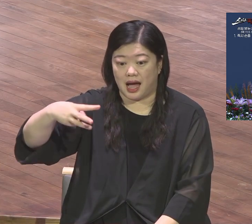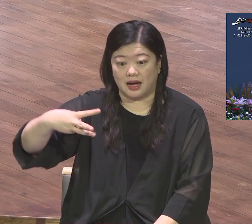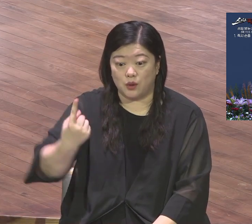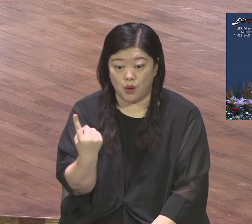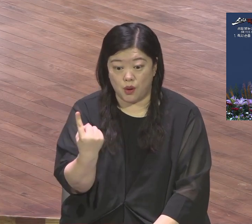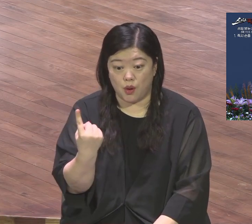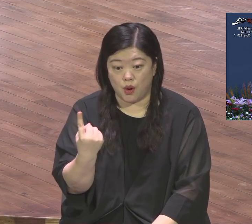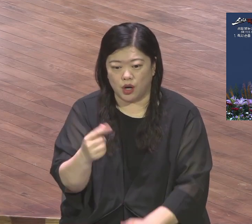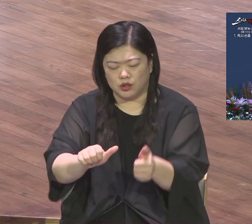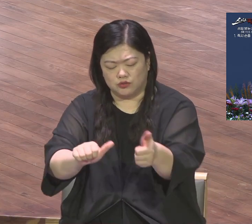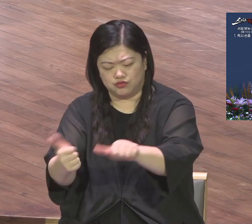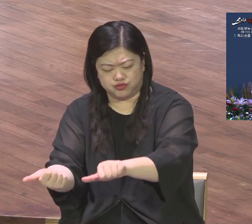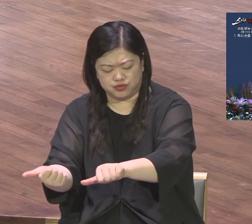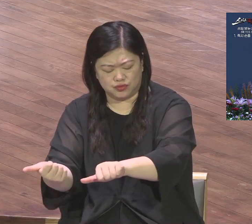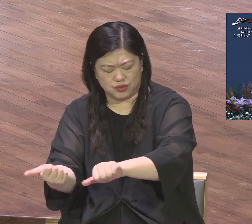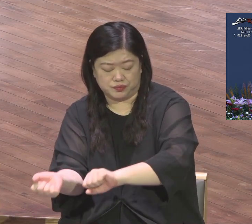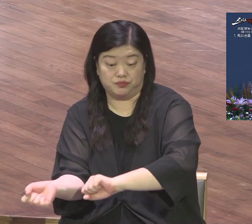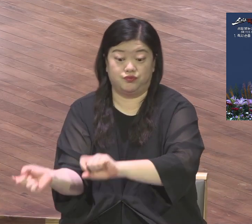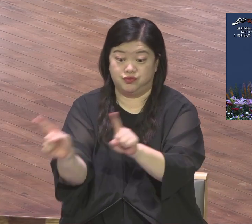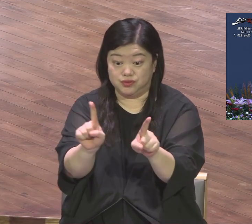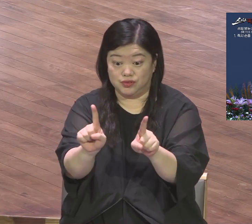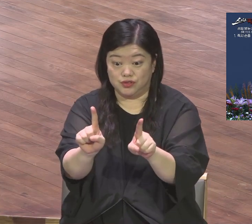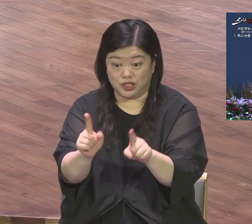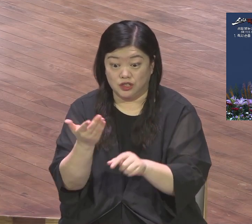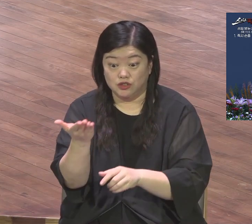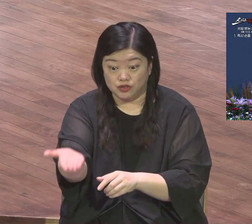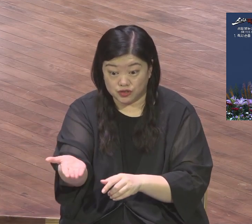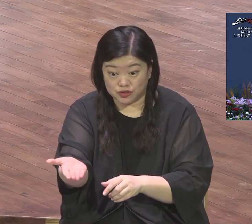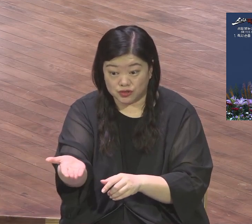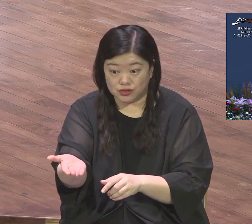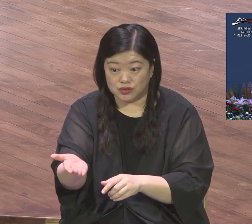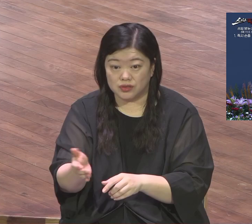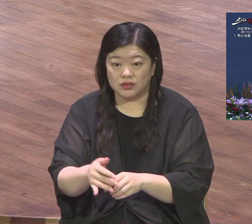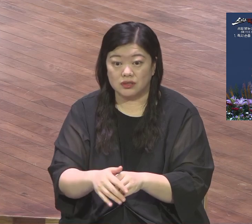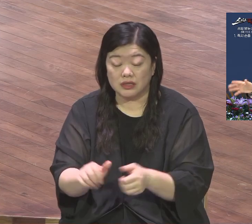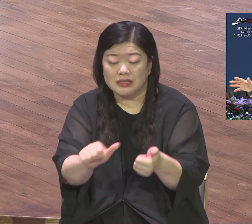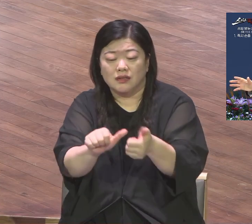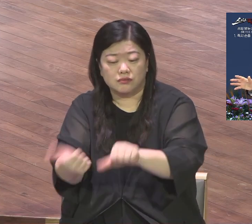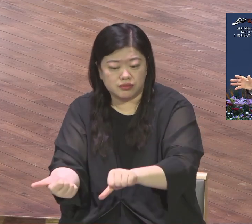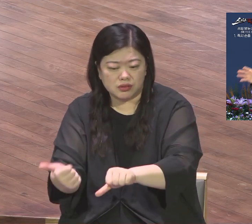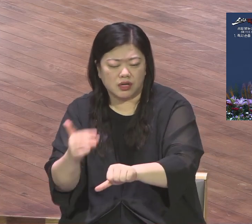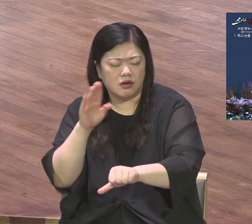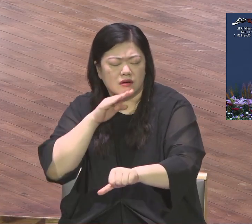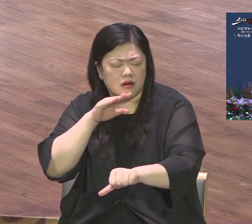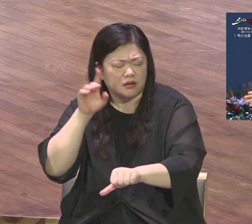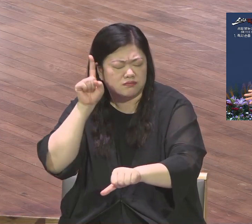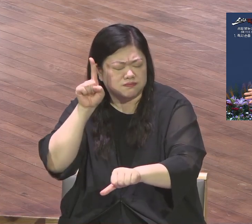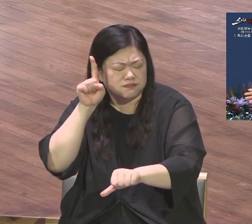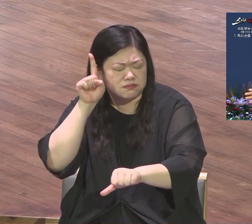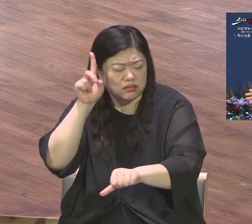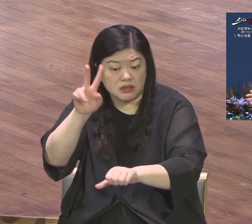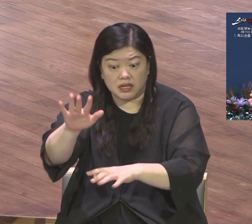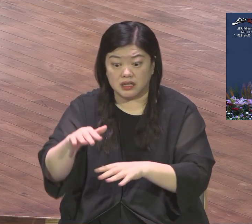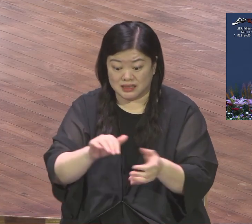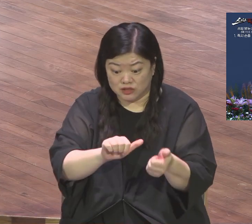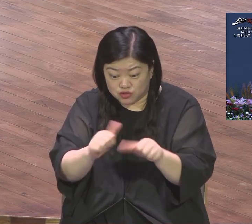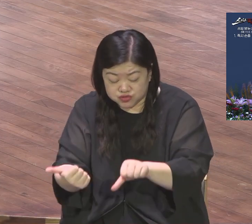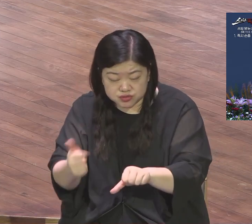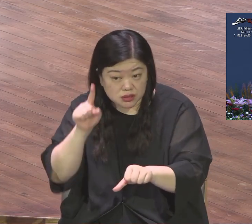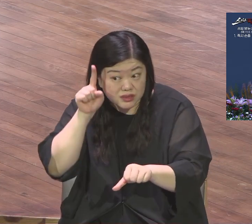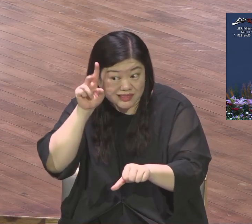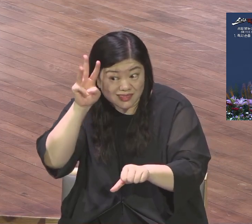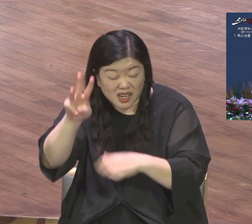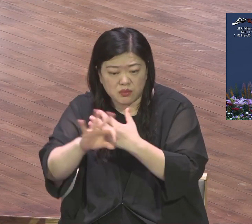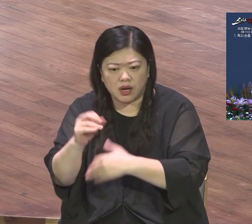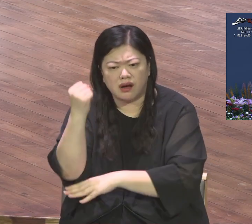나사로를 살려내버렸어요. 뭐 금방 죽었다 금방 사는 게 아니고 사흘 썩어 냄새를.